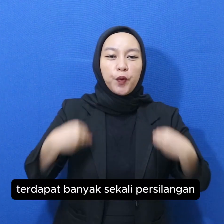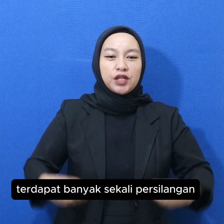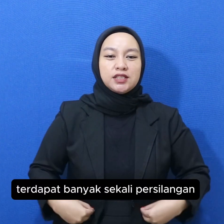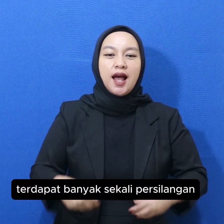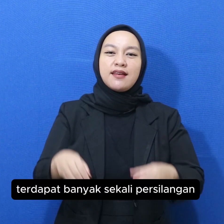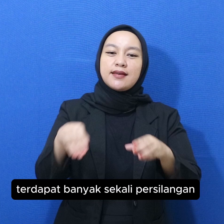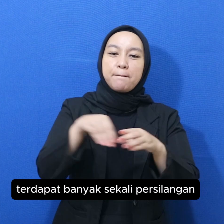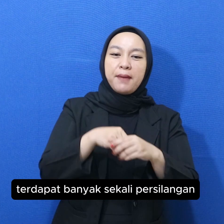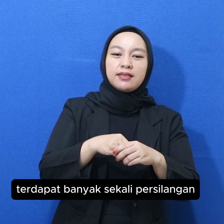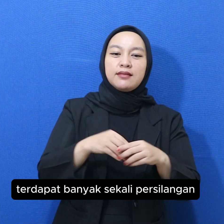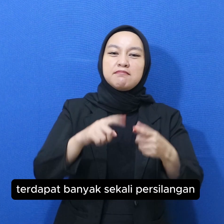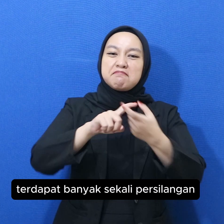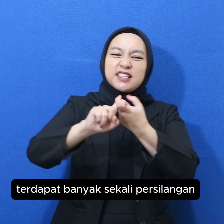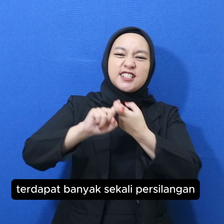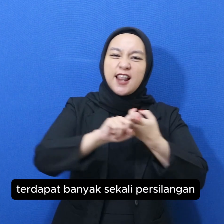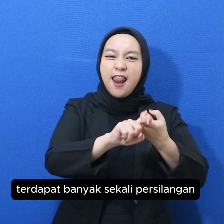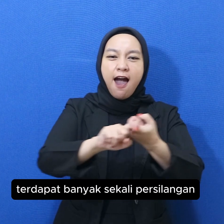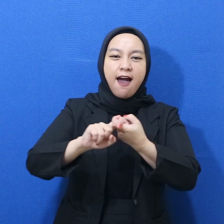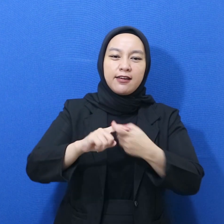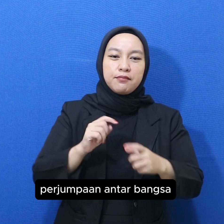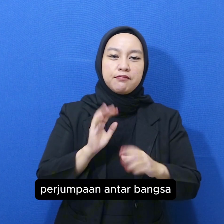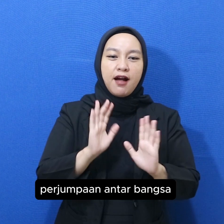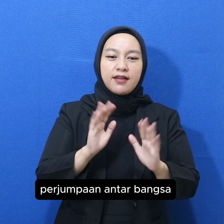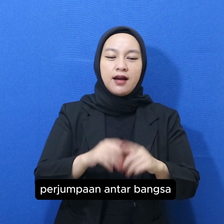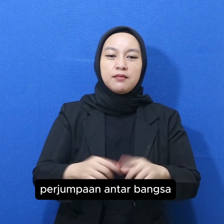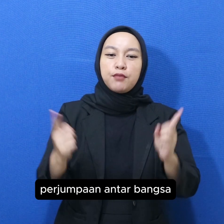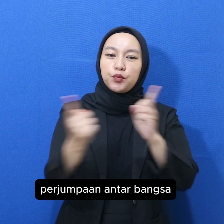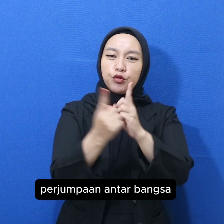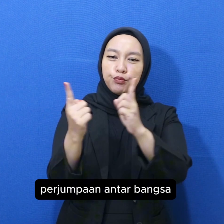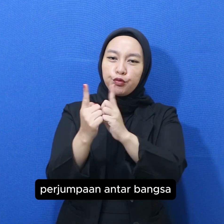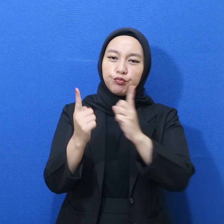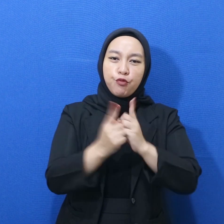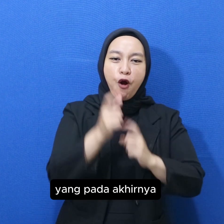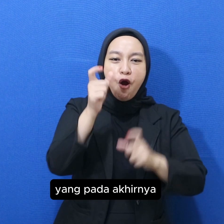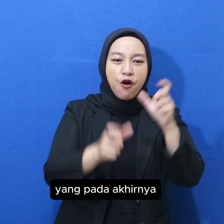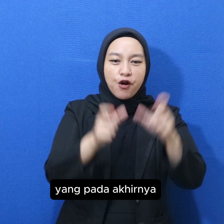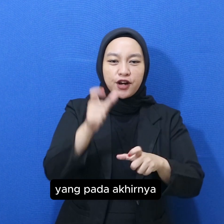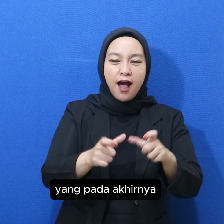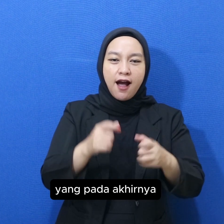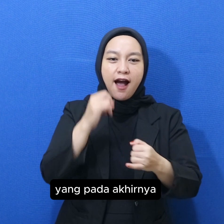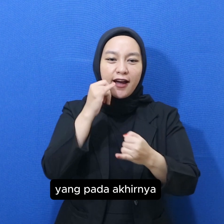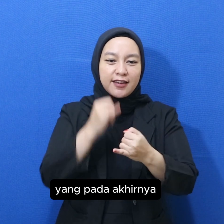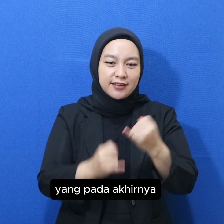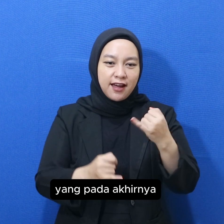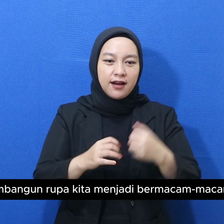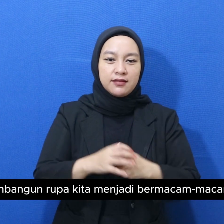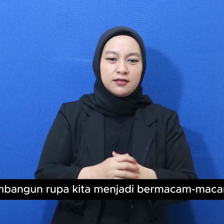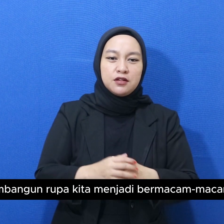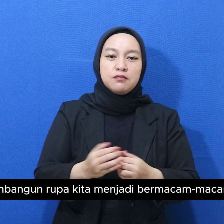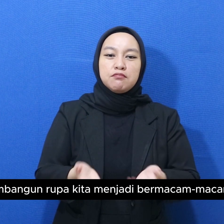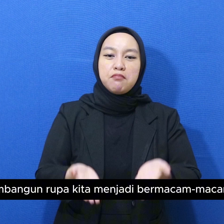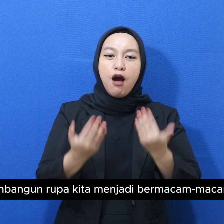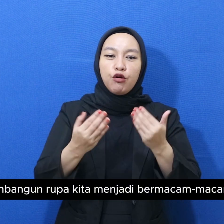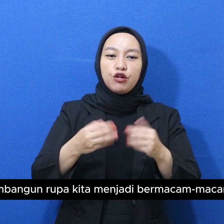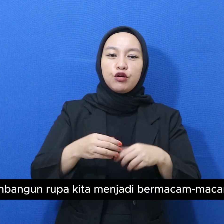sekali persilangan, perjumpaan antar bangsa, yang pada akhirnya membangun rupa kita menjadi